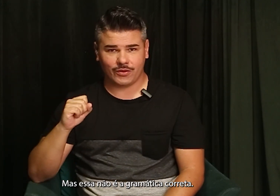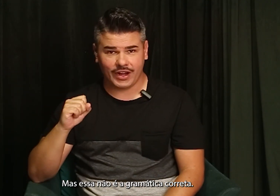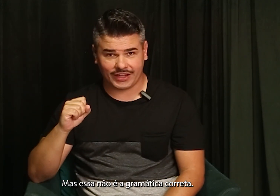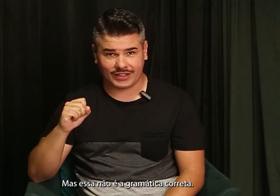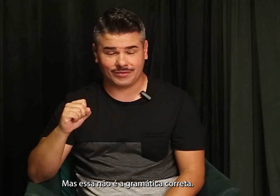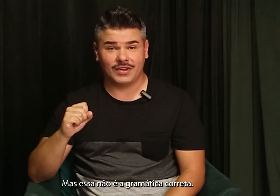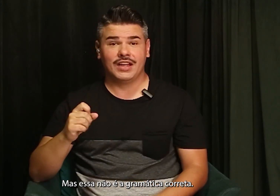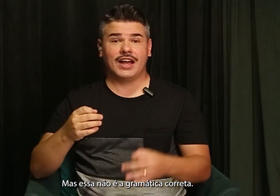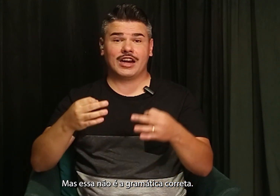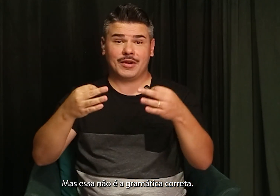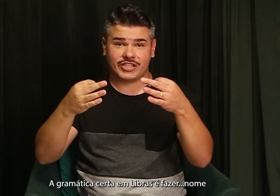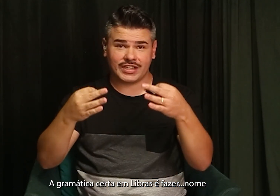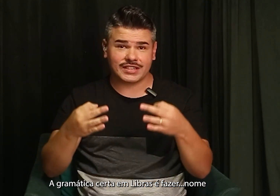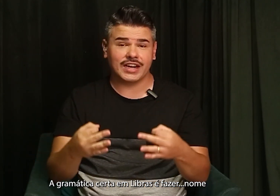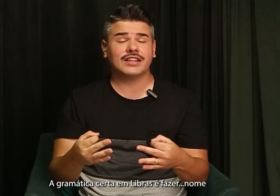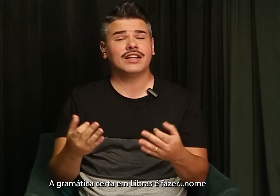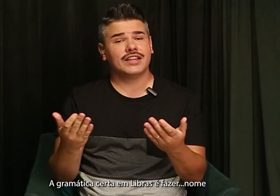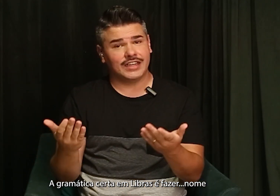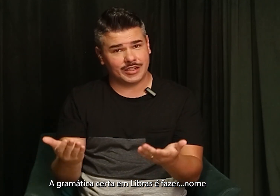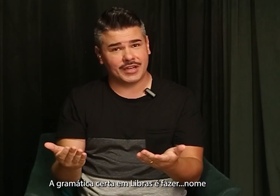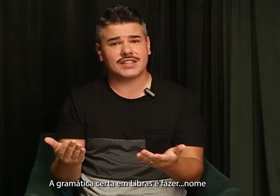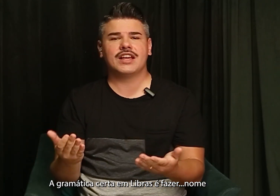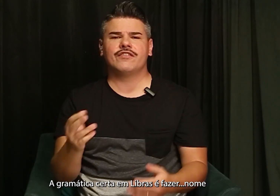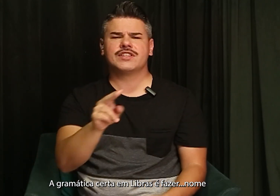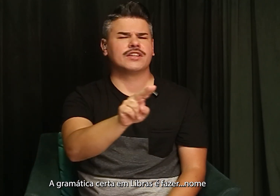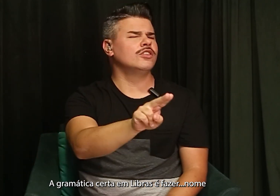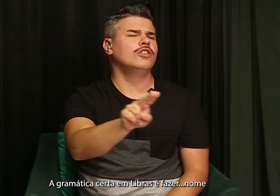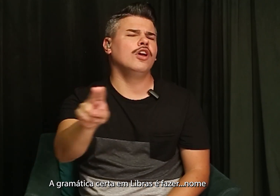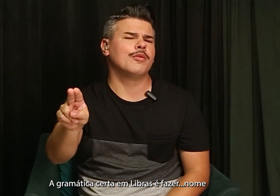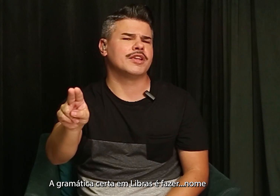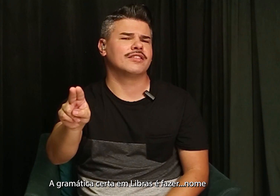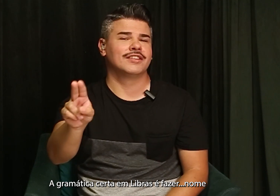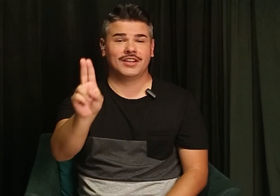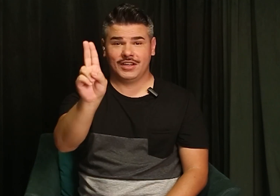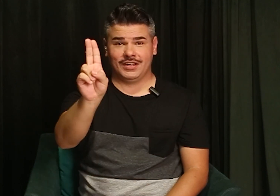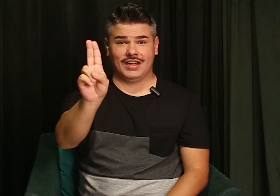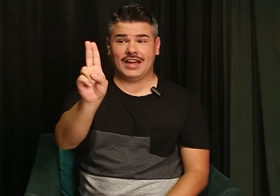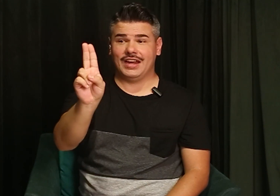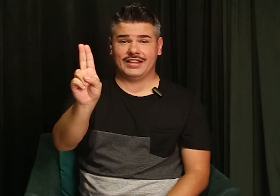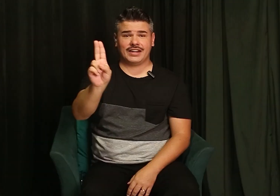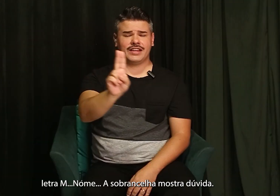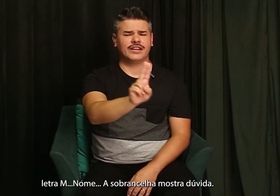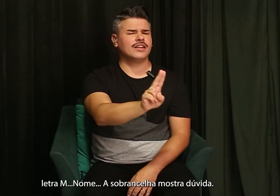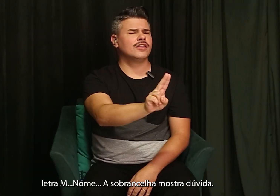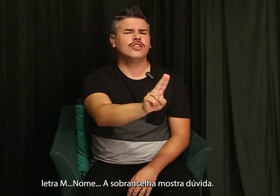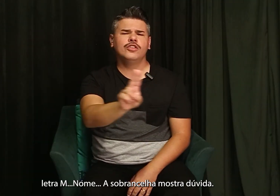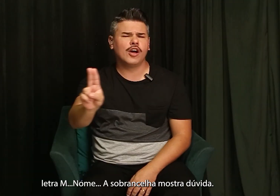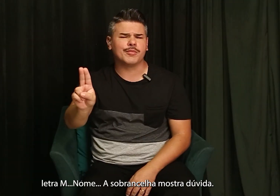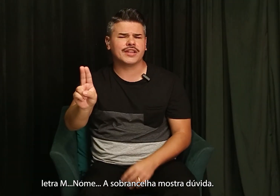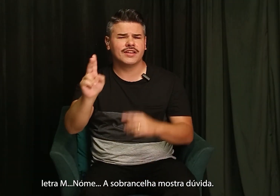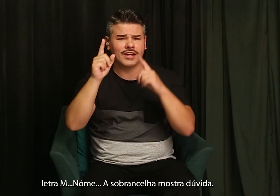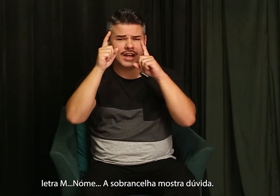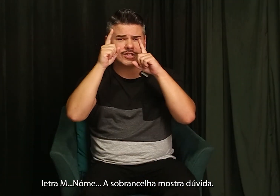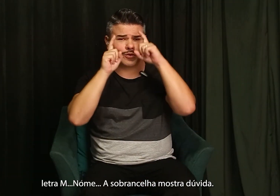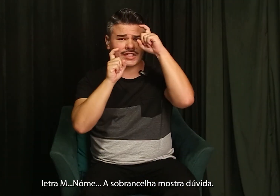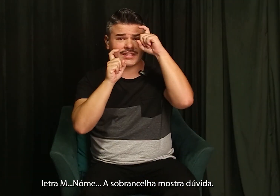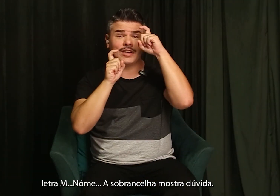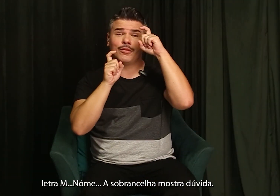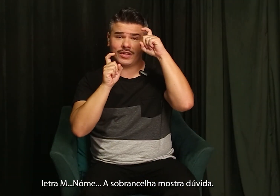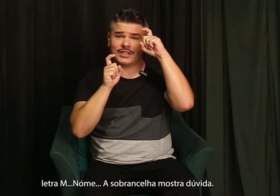gramática correta. A gramática certa em Libras é fazer nome. Letra N, nome. A sobrancelha